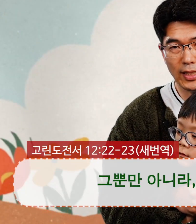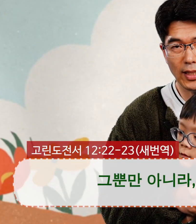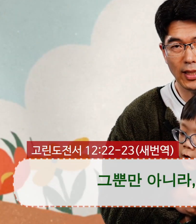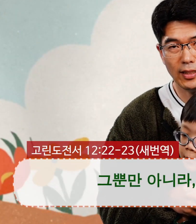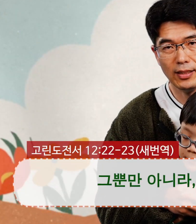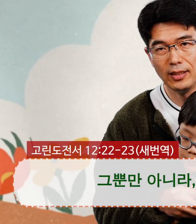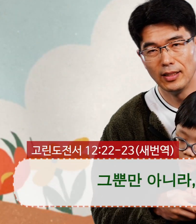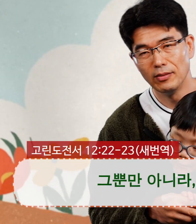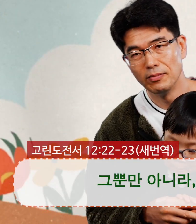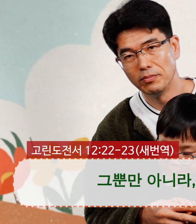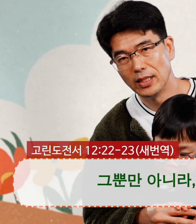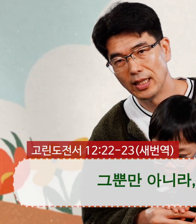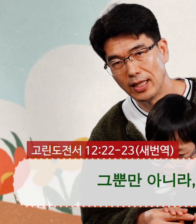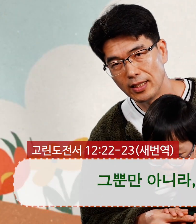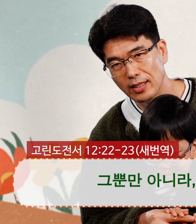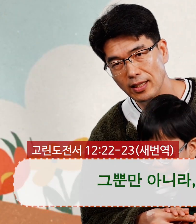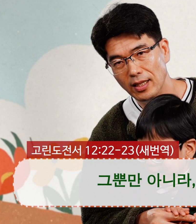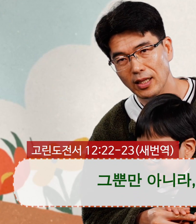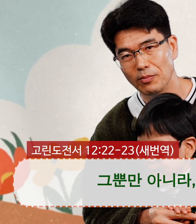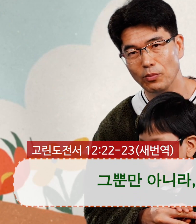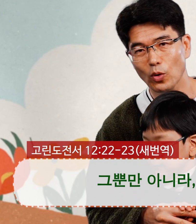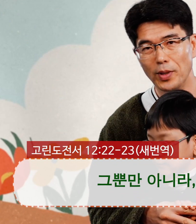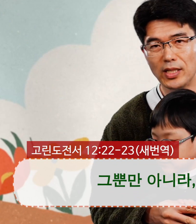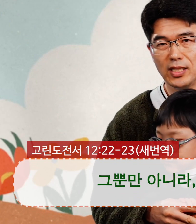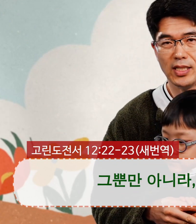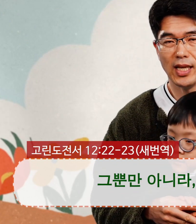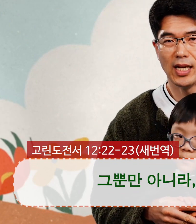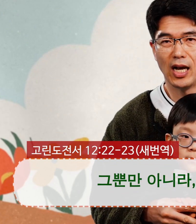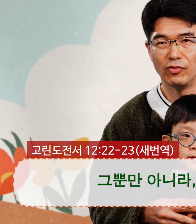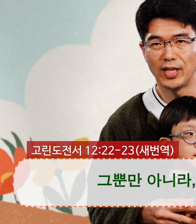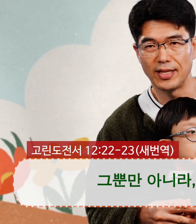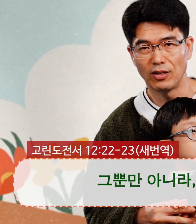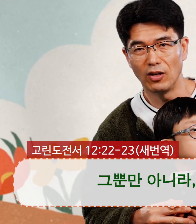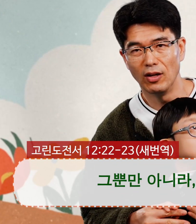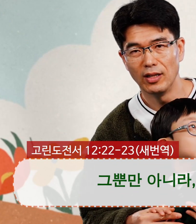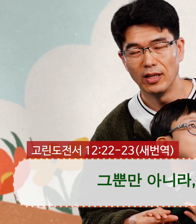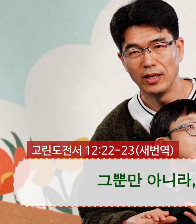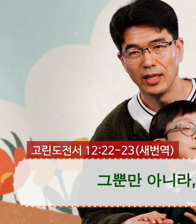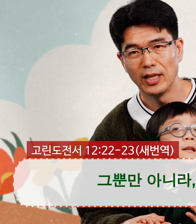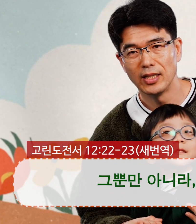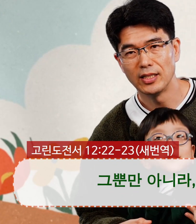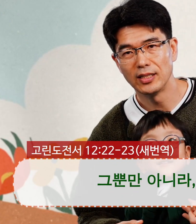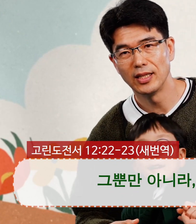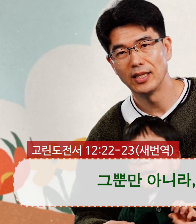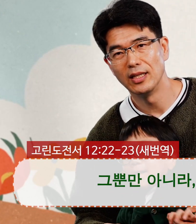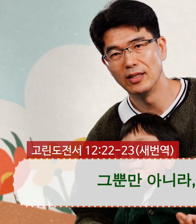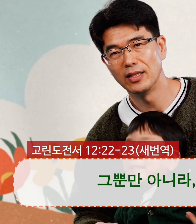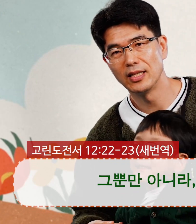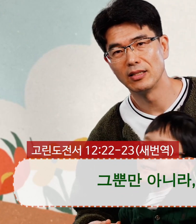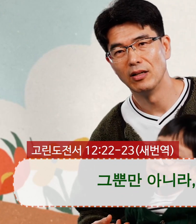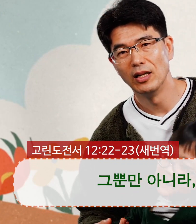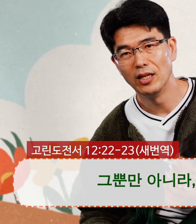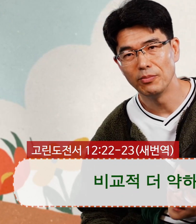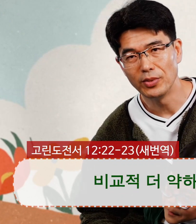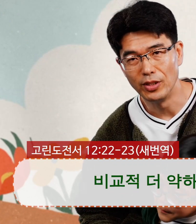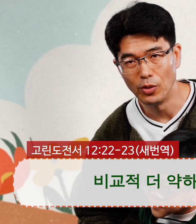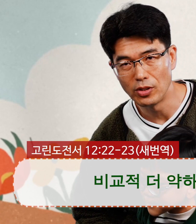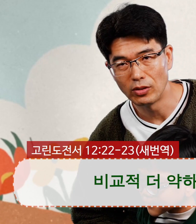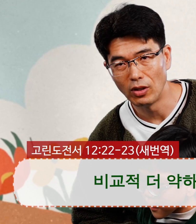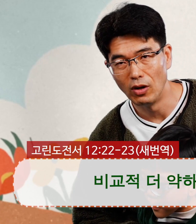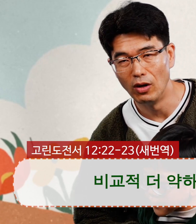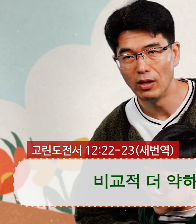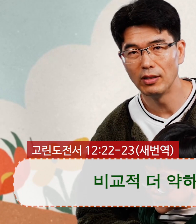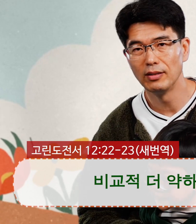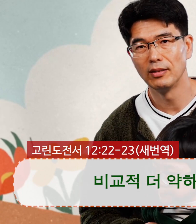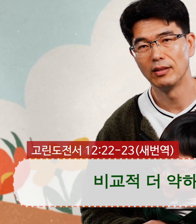그뿐만 아니라 그뿐만 아니라 몸의 지체 가운데서 몸의 지체가운데서